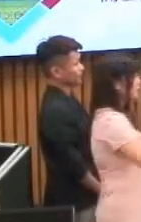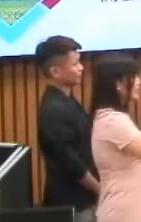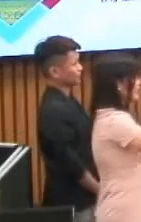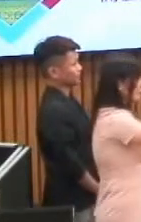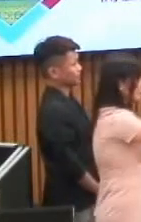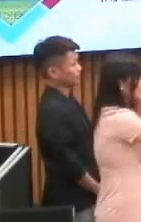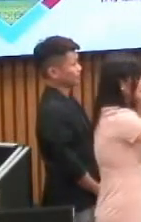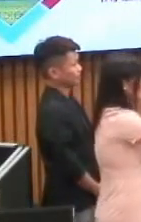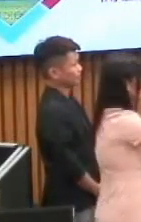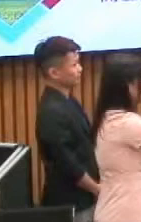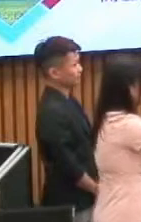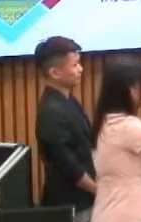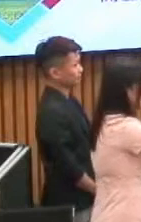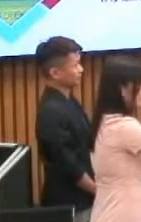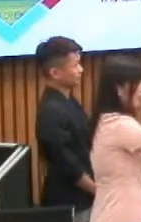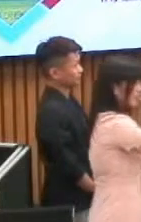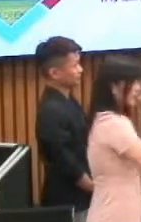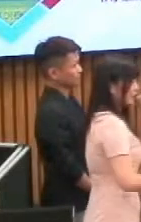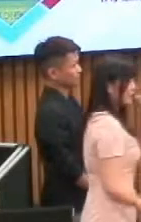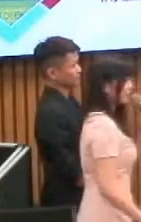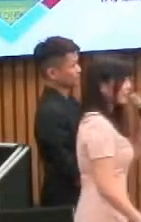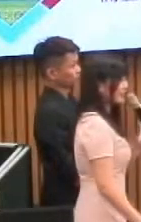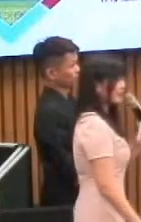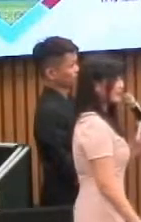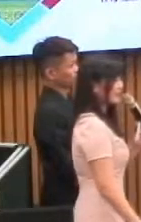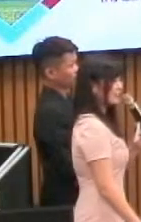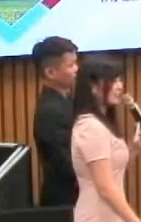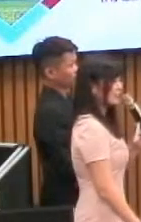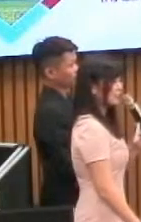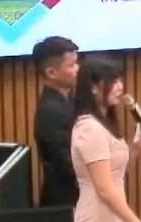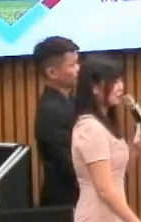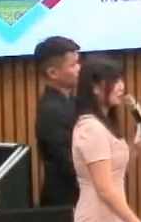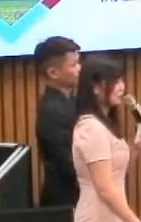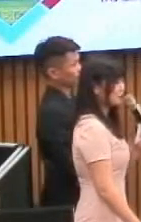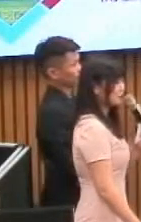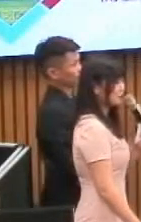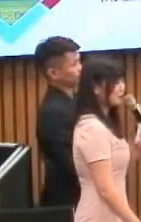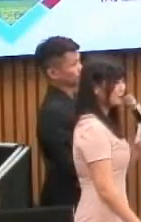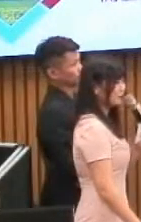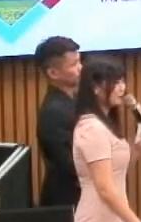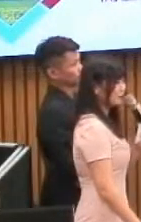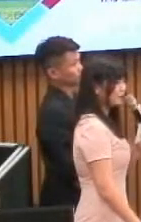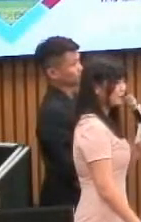好，我们中间再补一点画面，来，请各位长官，我们看向中间。